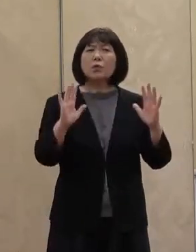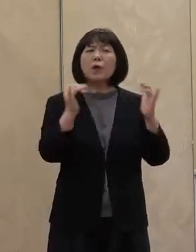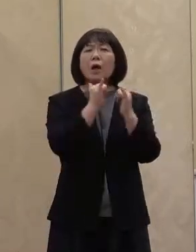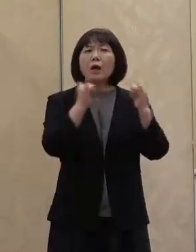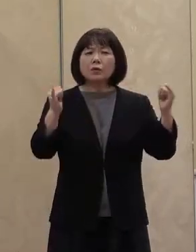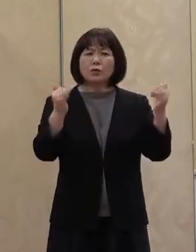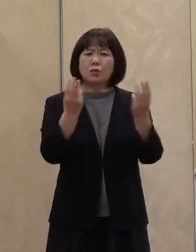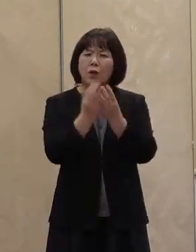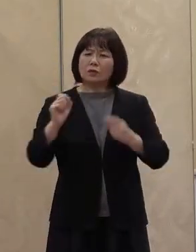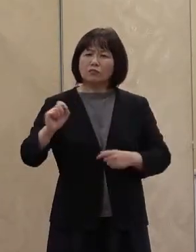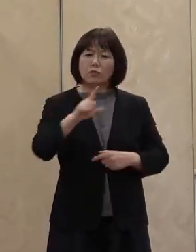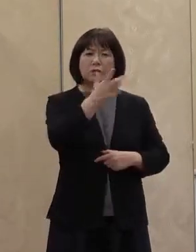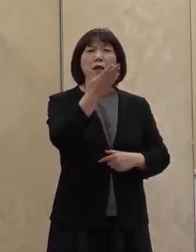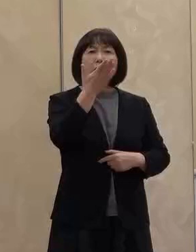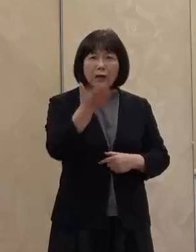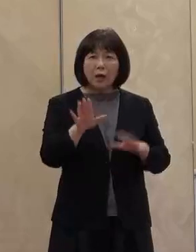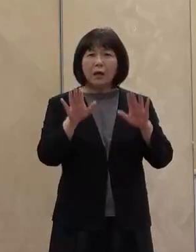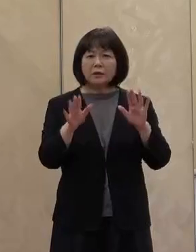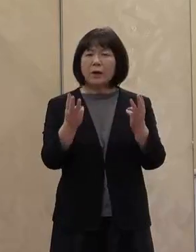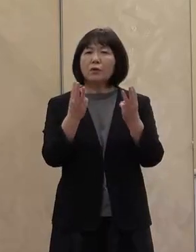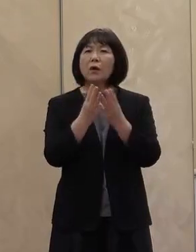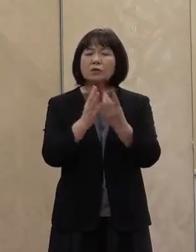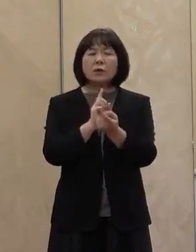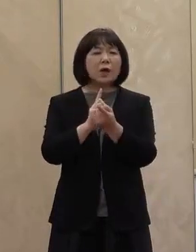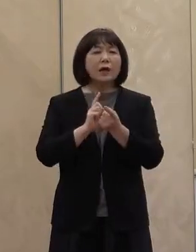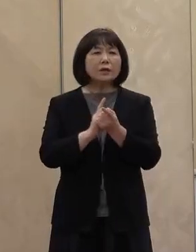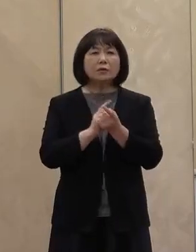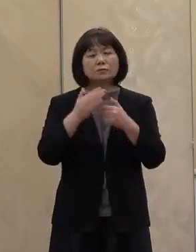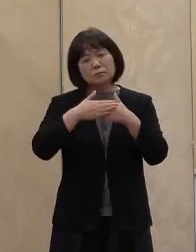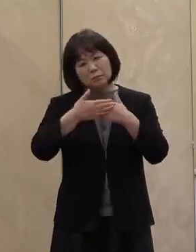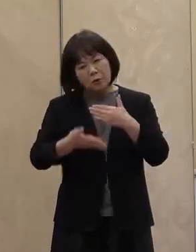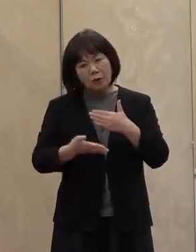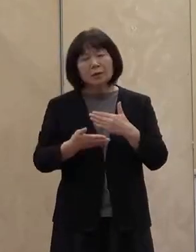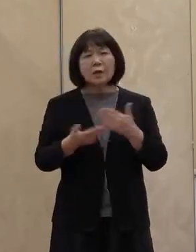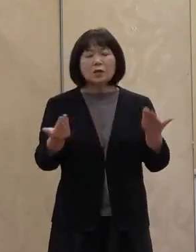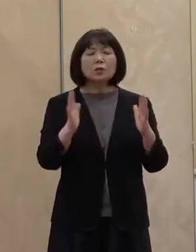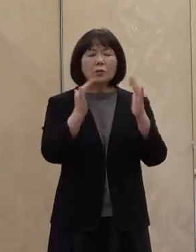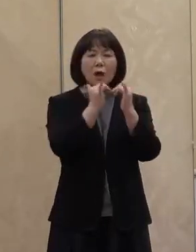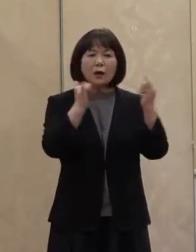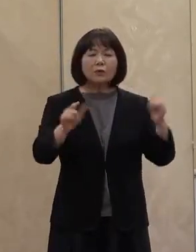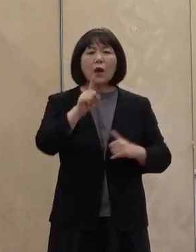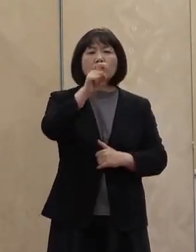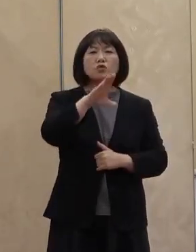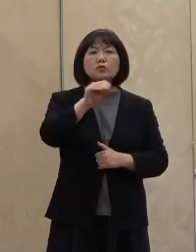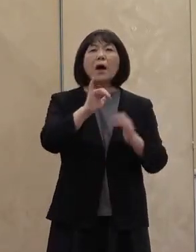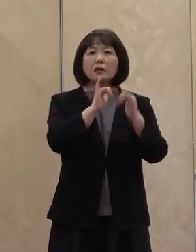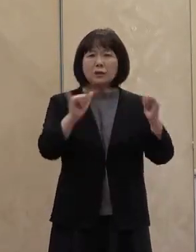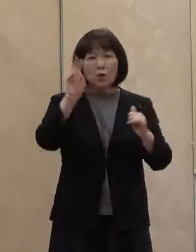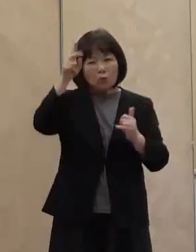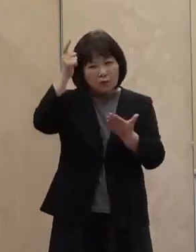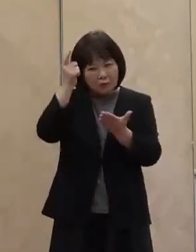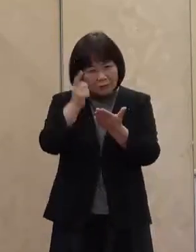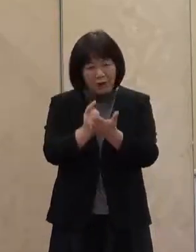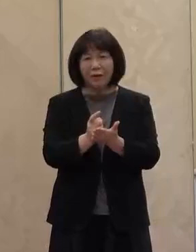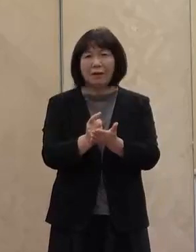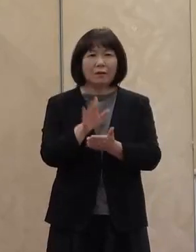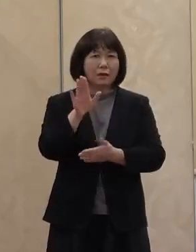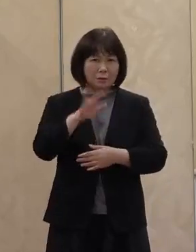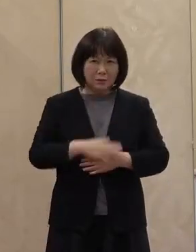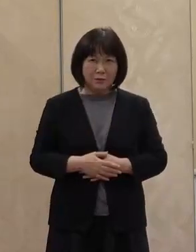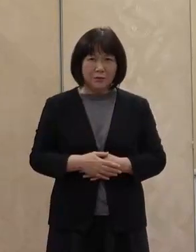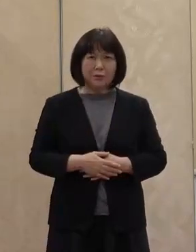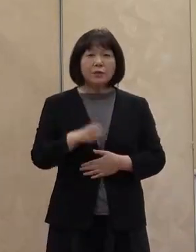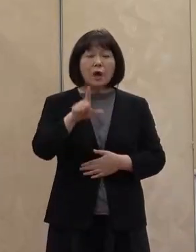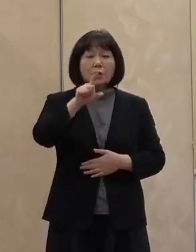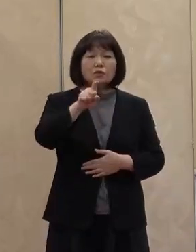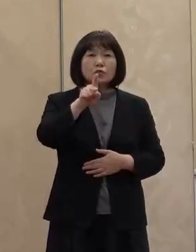かと。つまり、今の増加ペースで何も対策を取らなければ、10万人ぐらい失業者が大阪だけで増えるはずだと。じゃあ、その